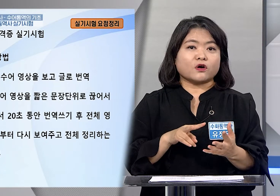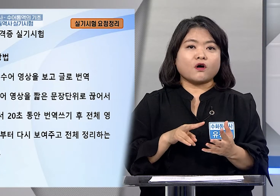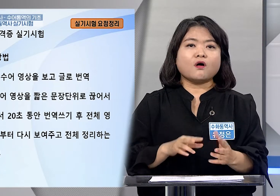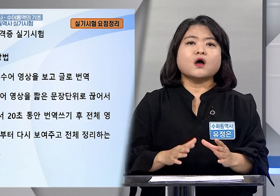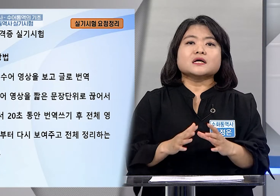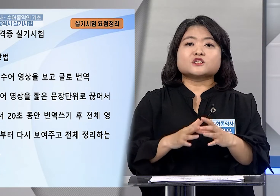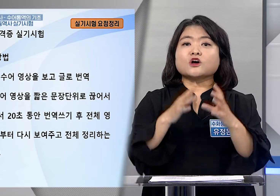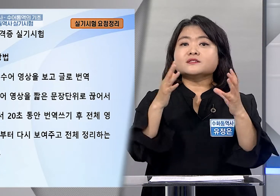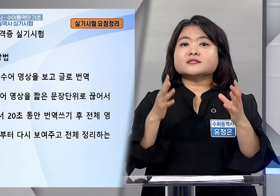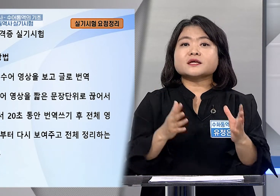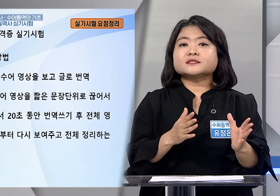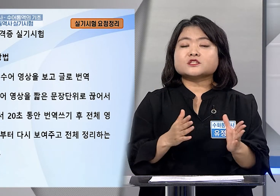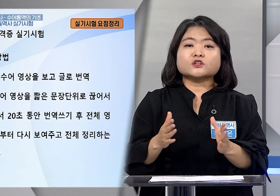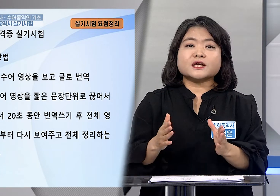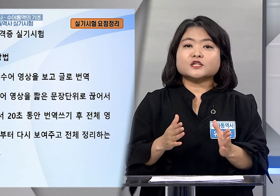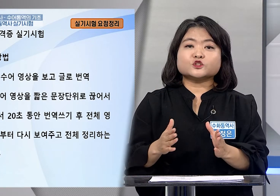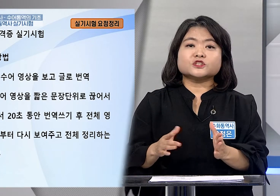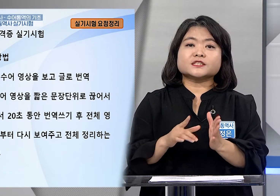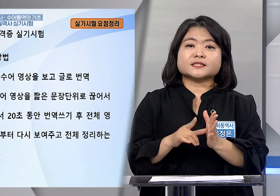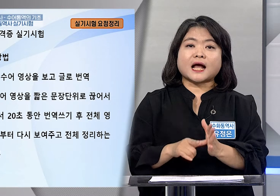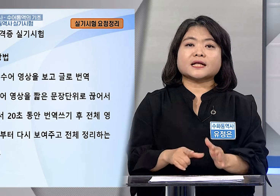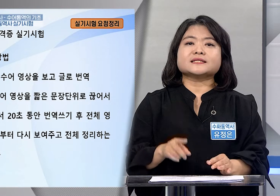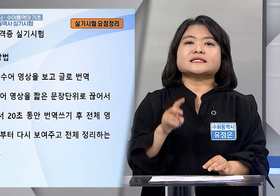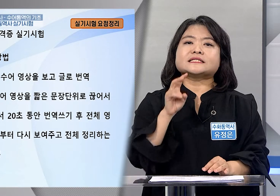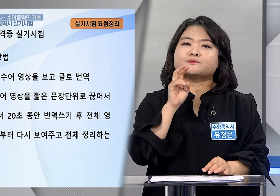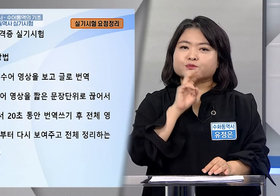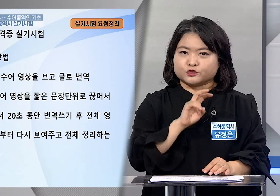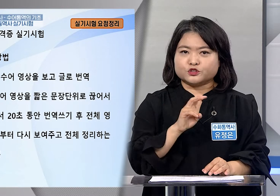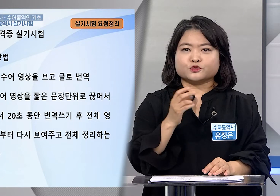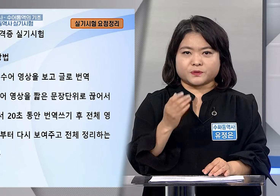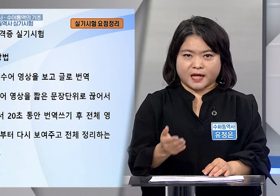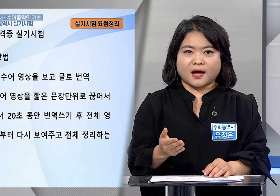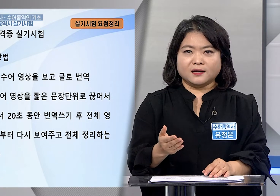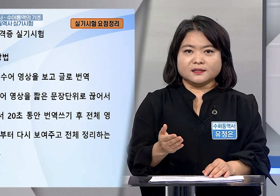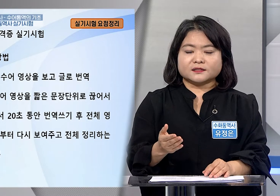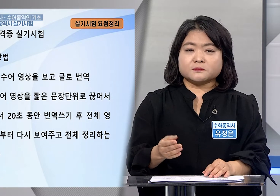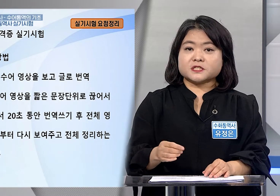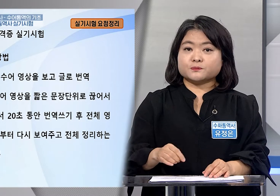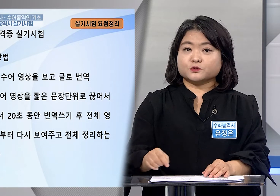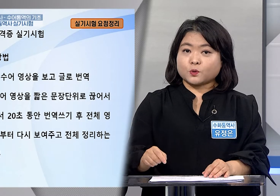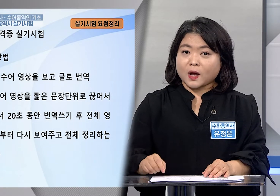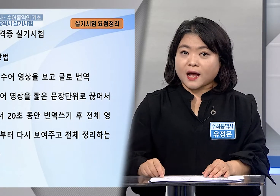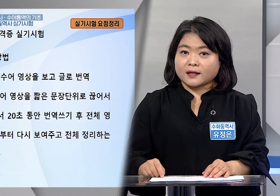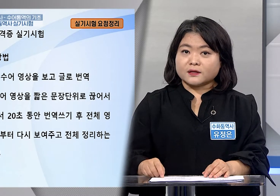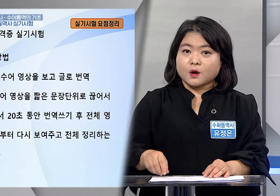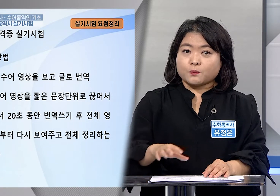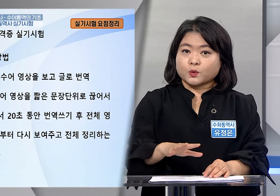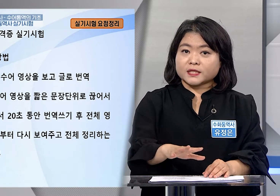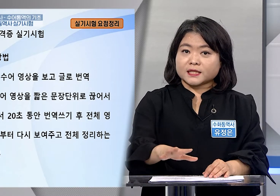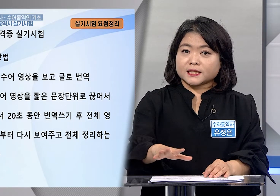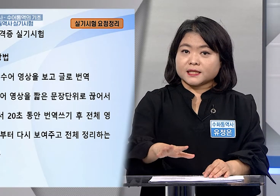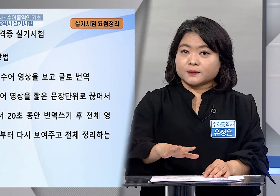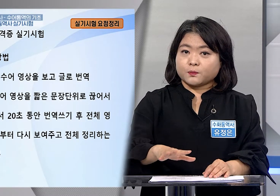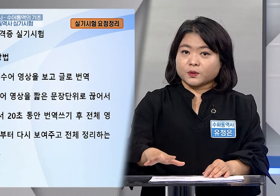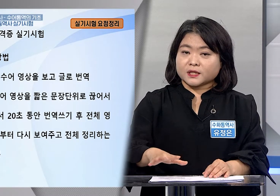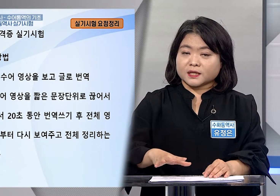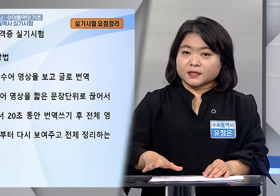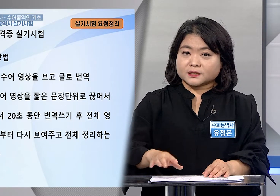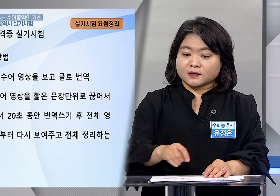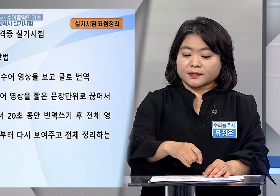보고요. 전체를 정리할 수 있는 시간 20분을 줍니다. 그럼 20분 동안 본인이 그 전에